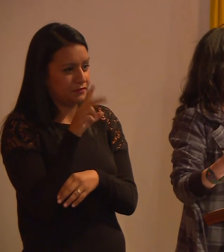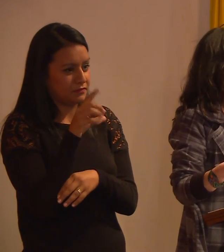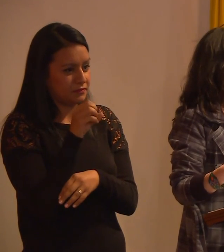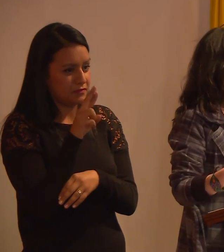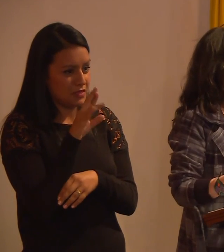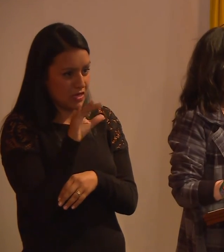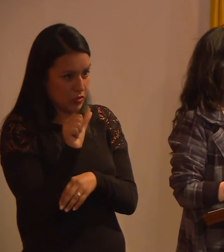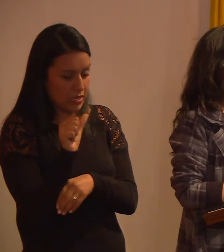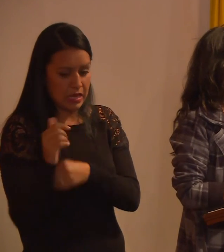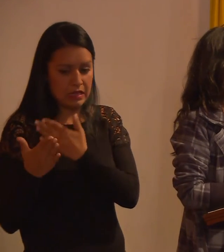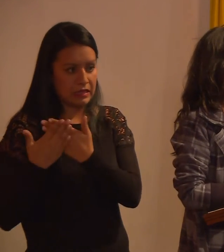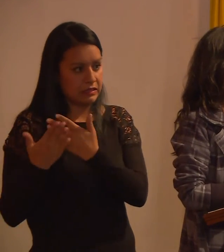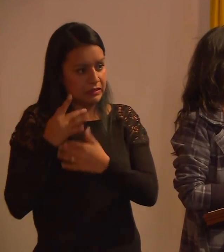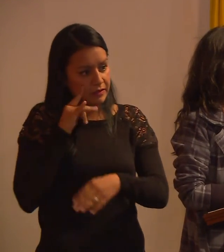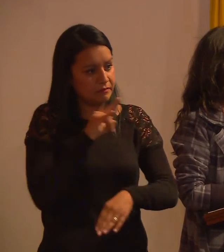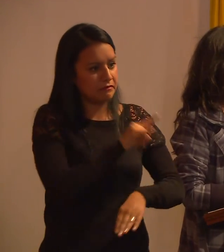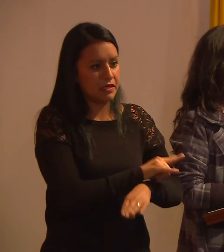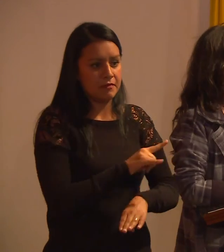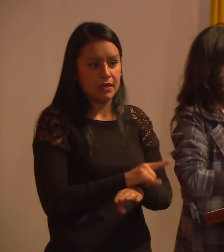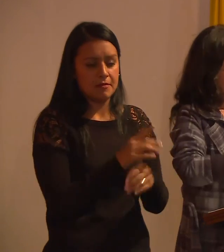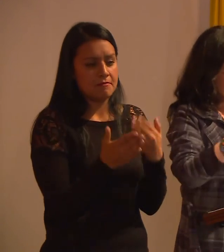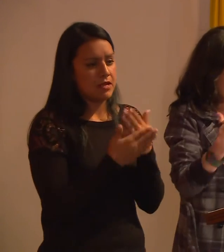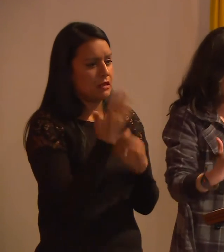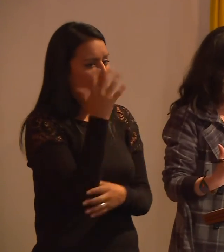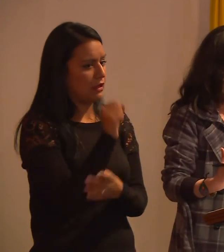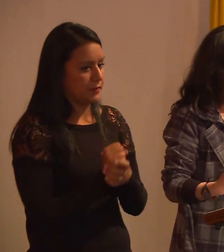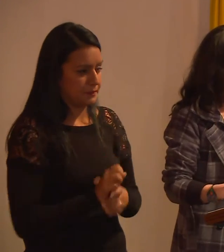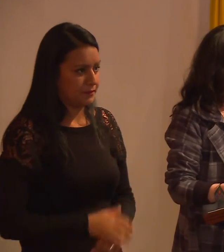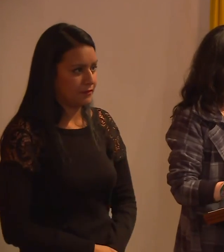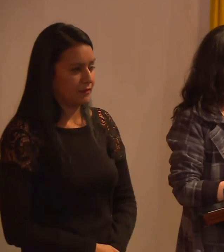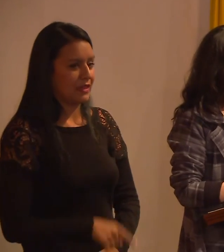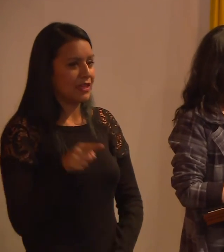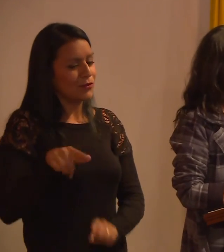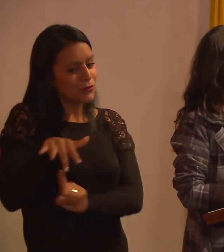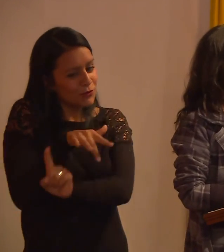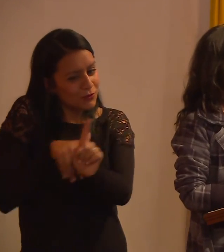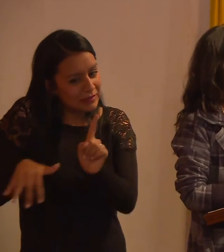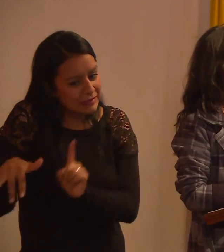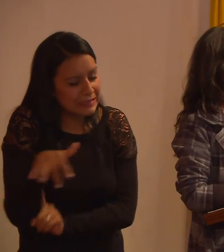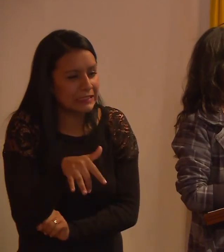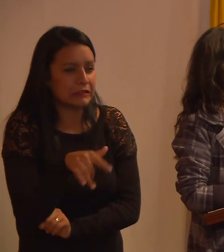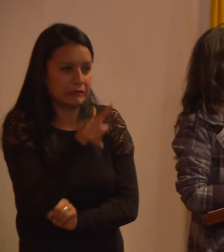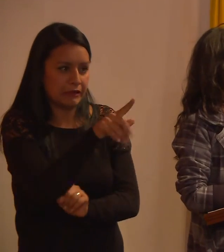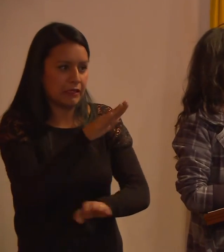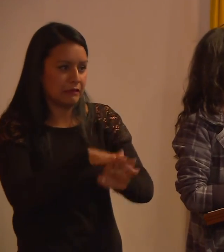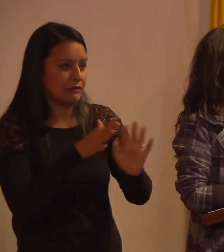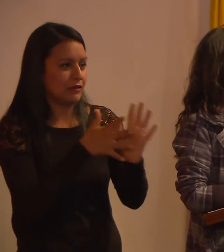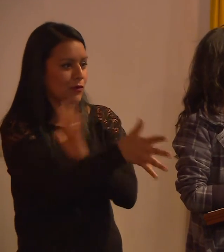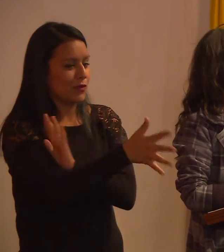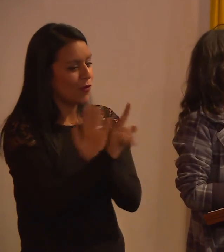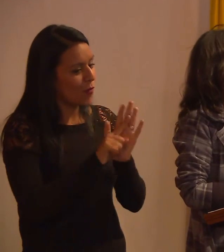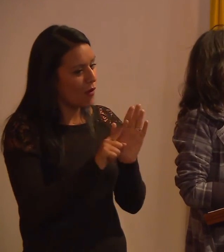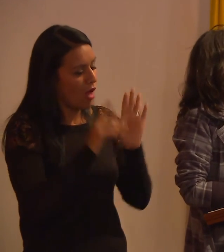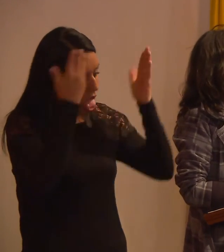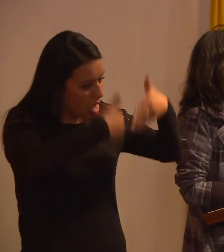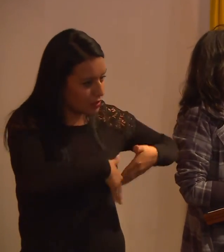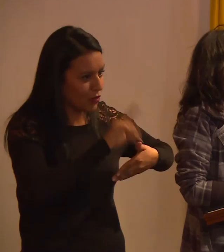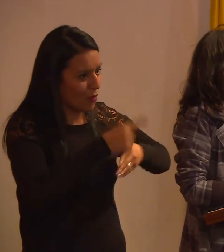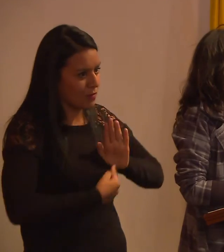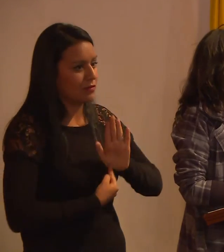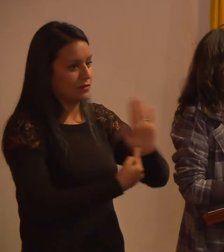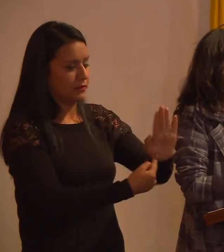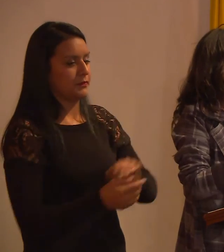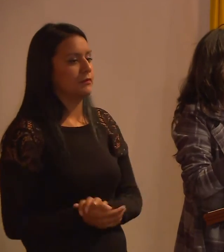la condición deficitaria de la universidad. Es decir, ese es un contexto que me parece que es importante anunciarlo, mostrarlo,